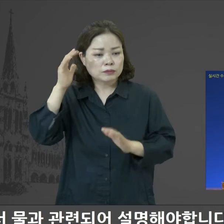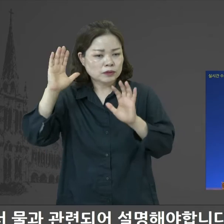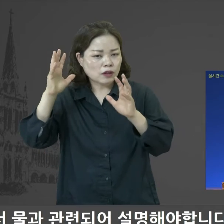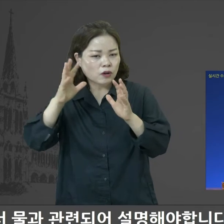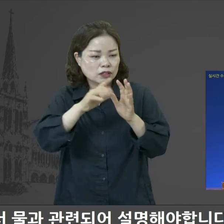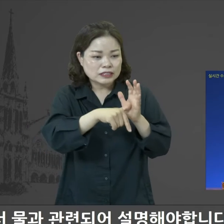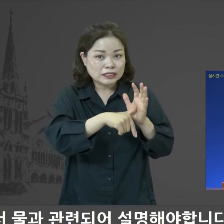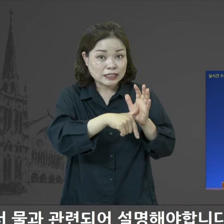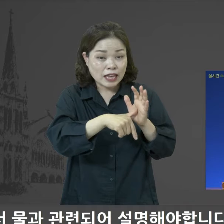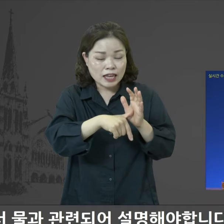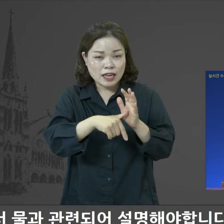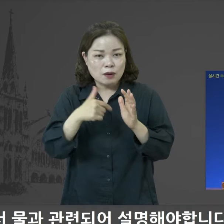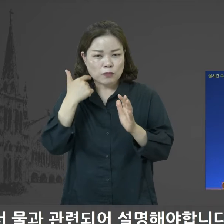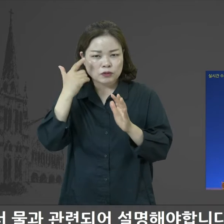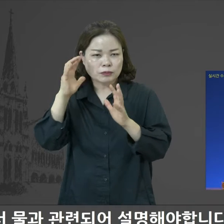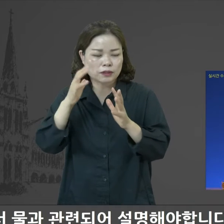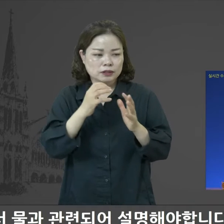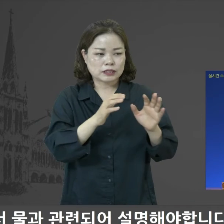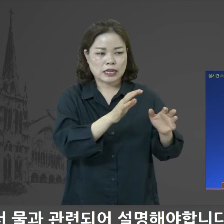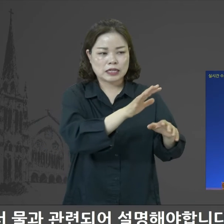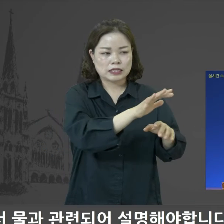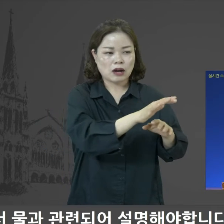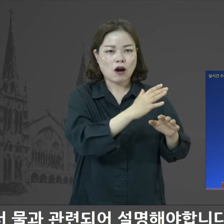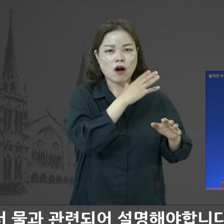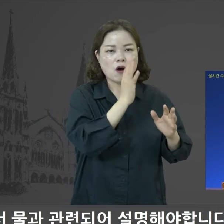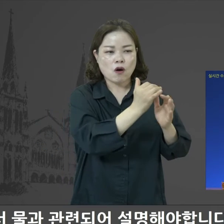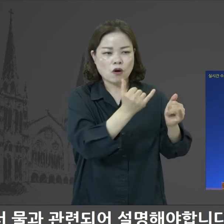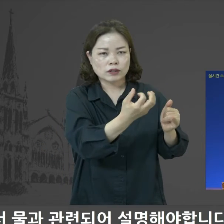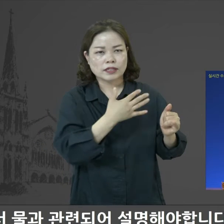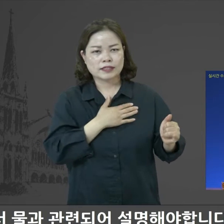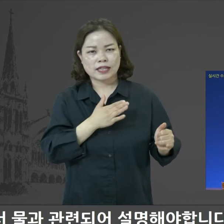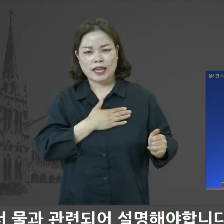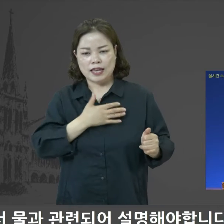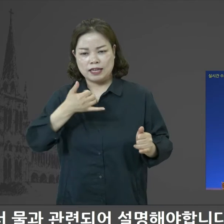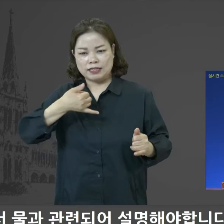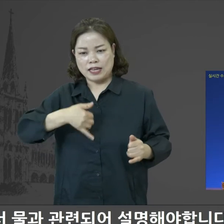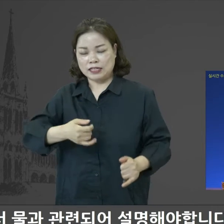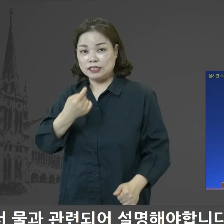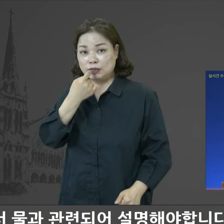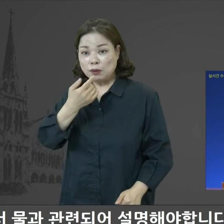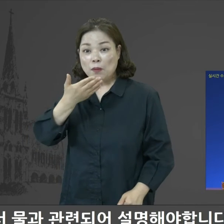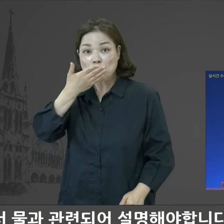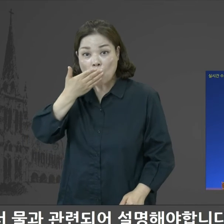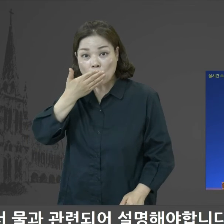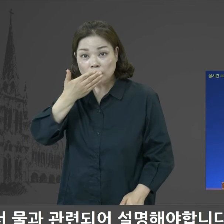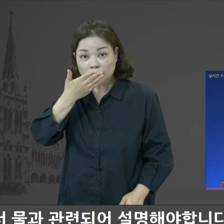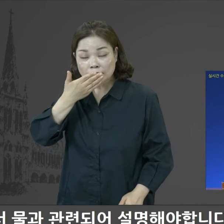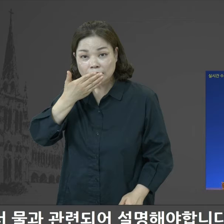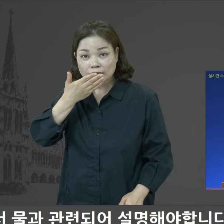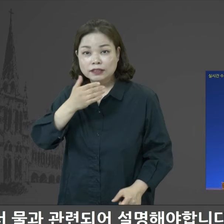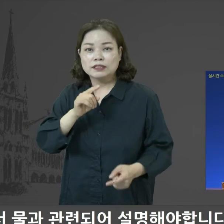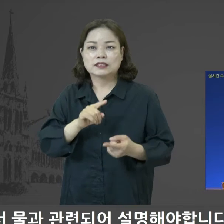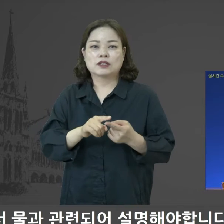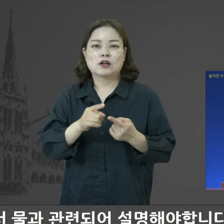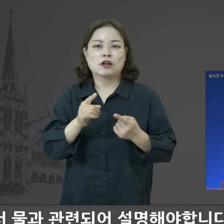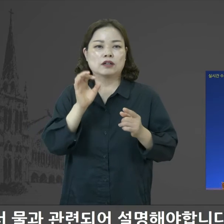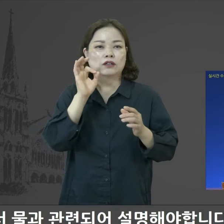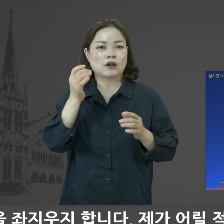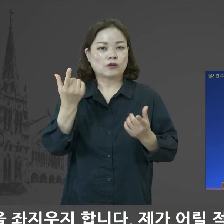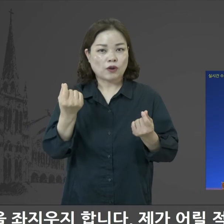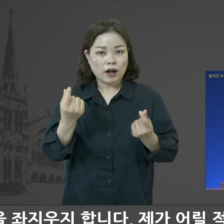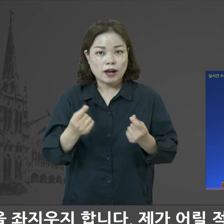어르신들이 이런 말씀하는 것을 들었습니다. 내 자식 입에 먹을 음식 들어가는 것 보는